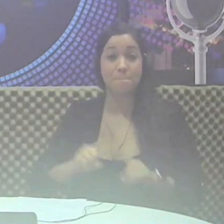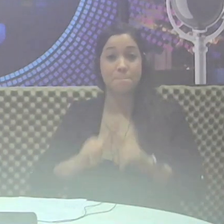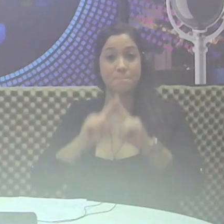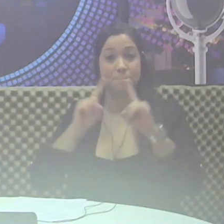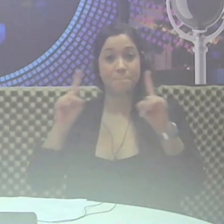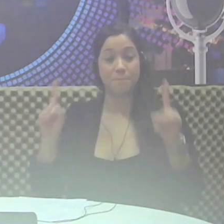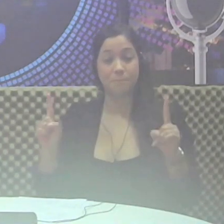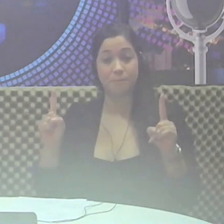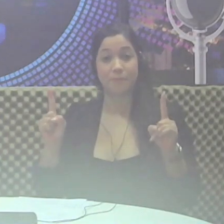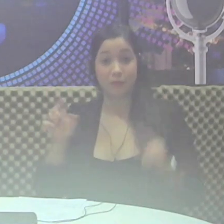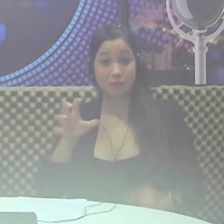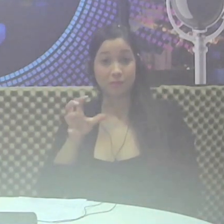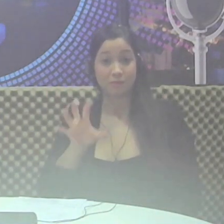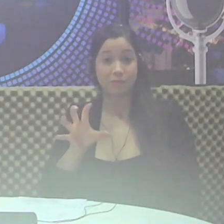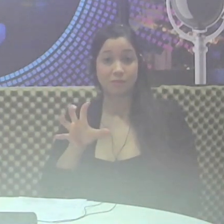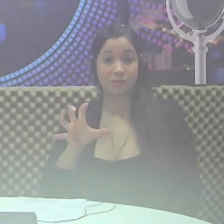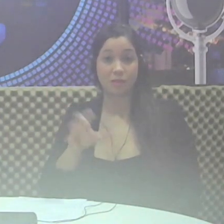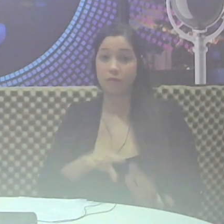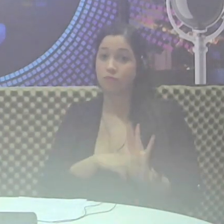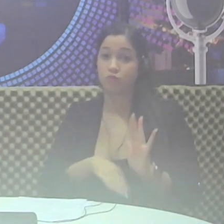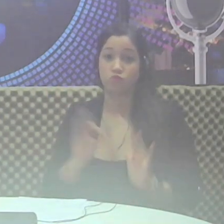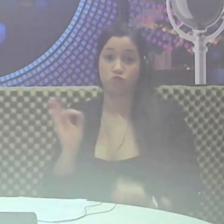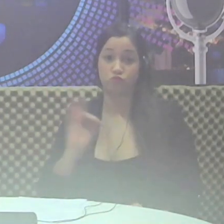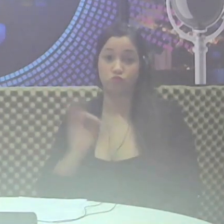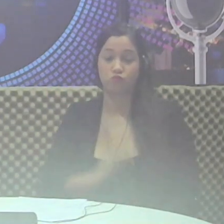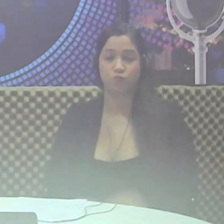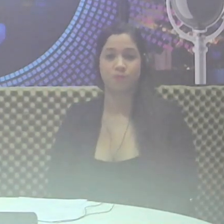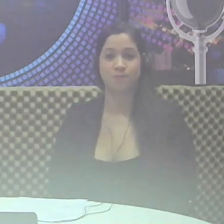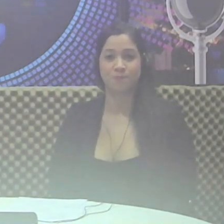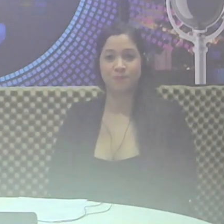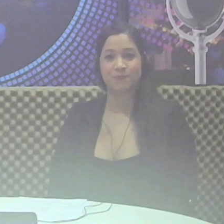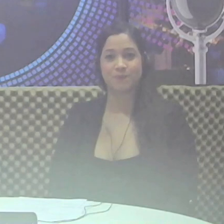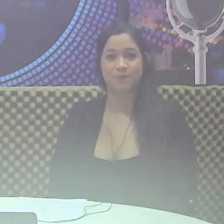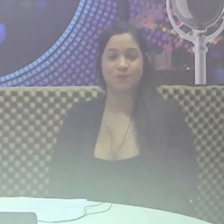nesses casos, não há abatimento.